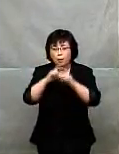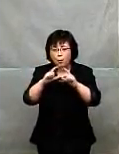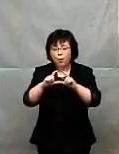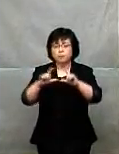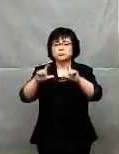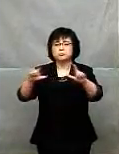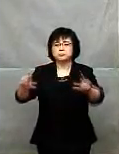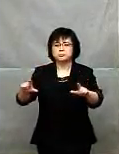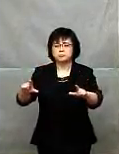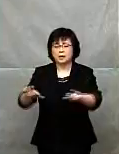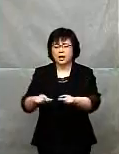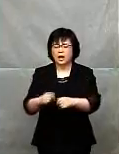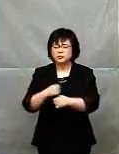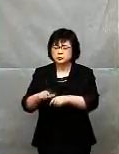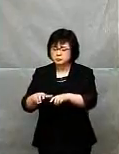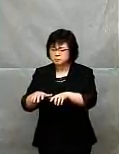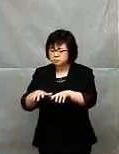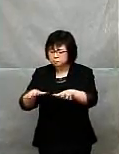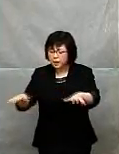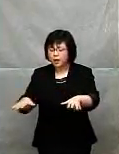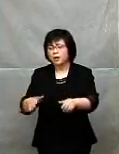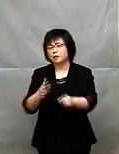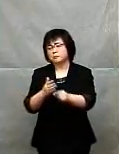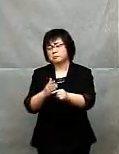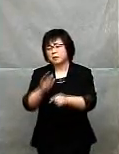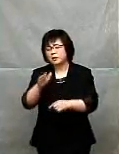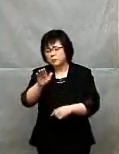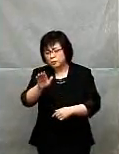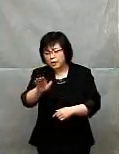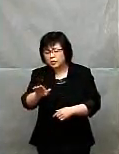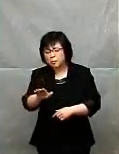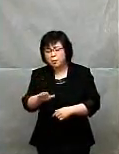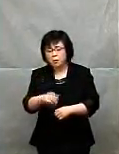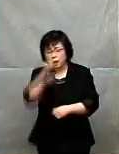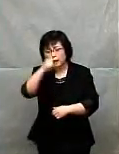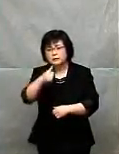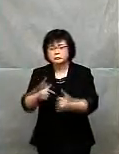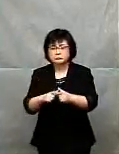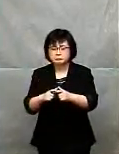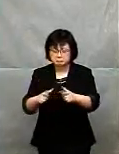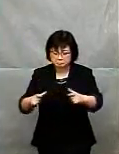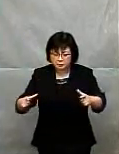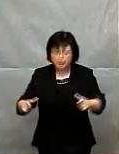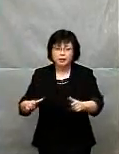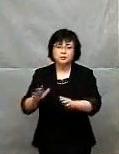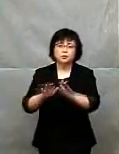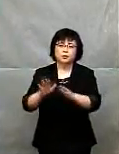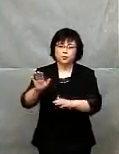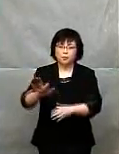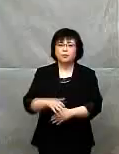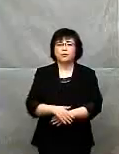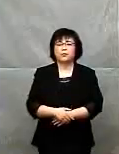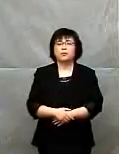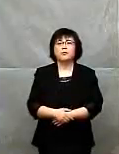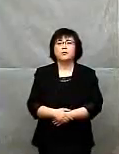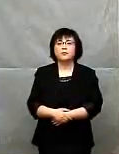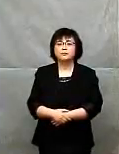注意喚起しているところですが、その後も患者数が大幅に増加している状況です